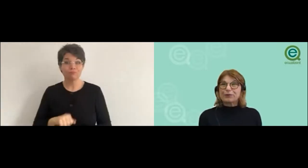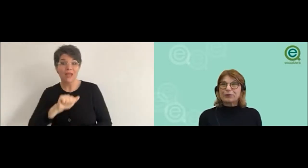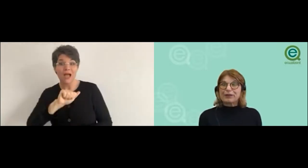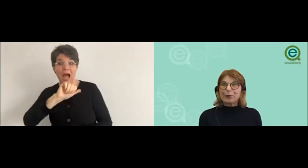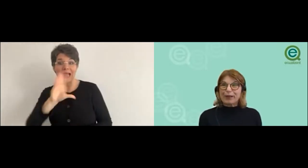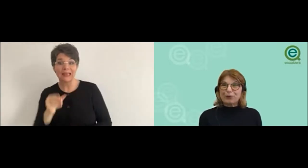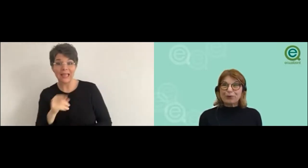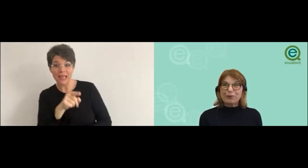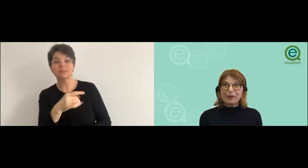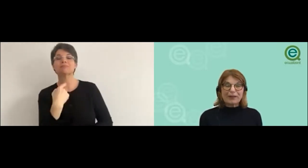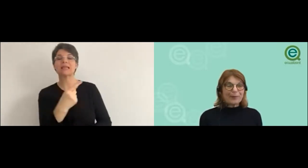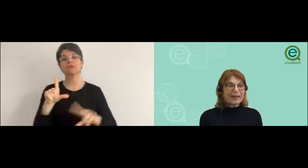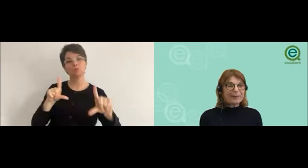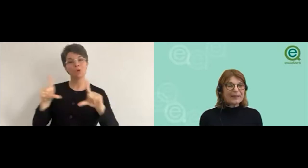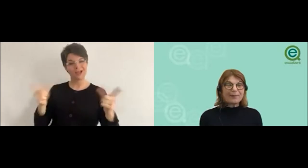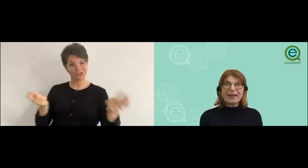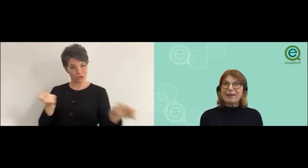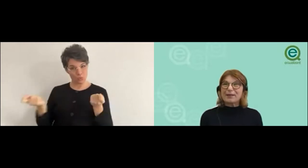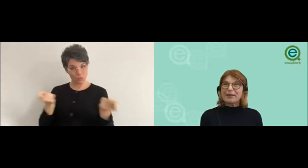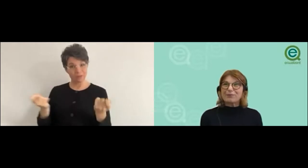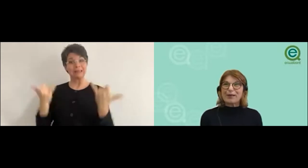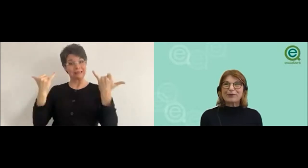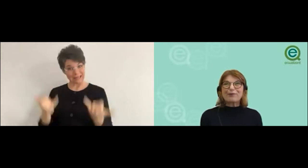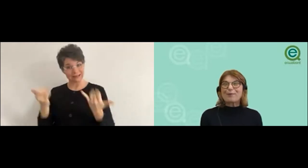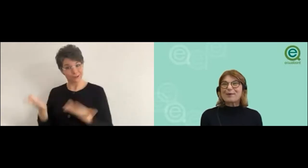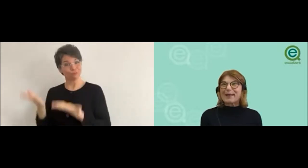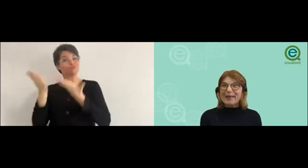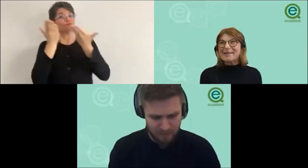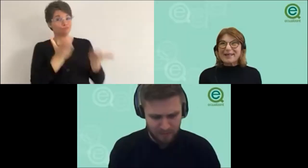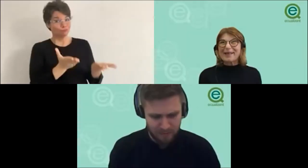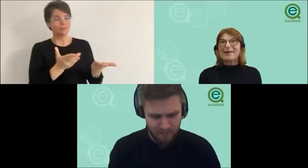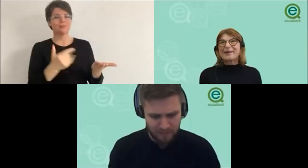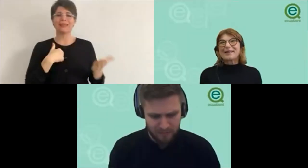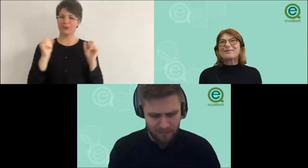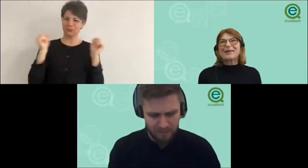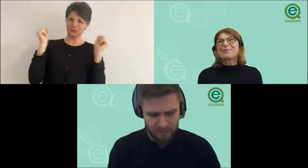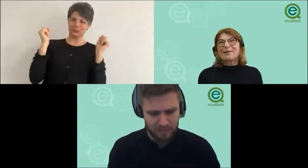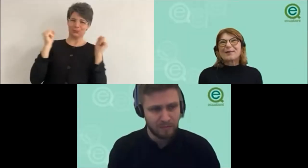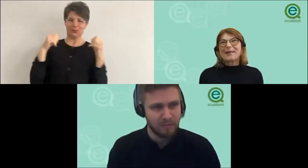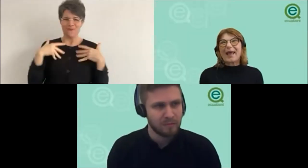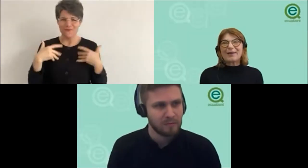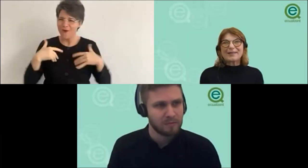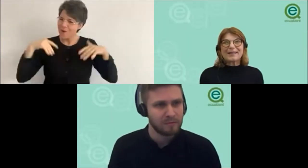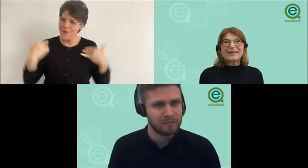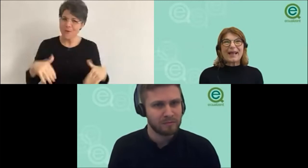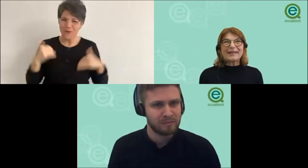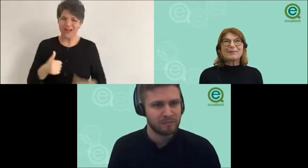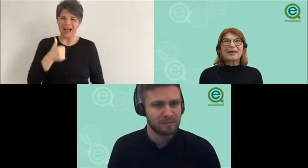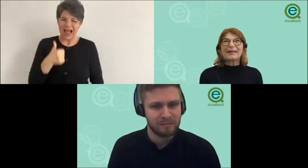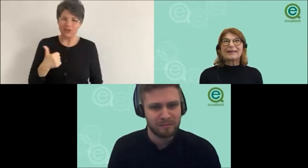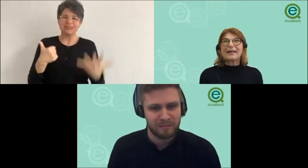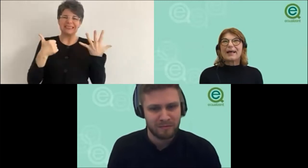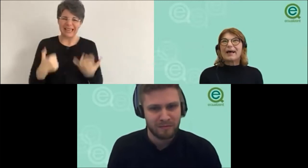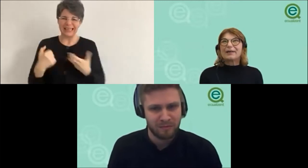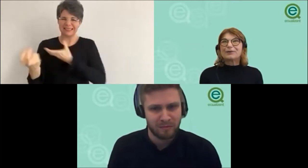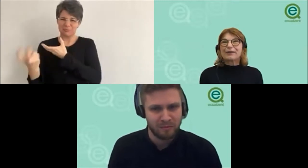wird uns durch die Moderation führen. Ich übergebe dir hiermit das Wort und ich freue mich riesig, dass wir mit 61